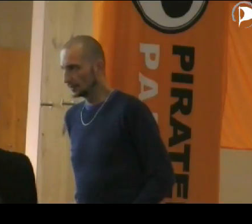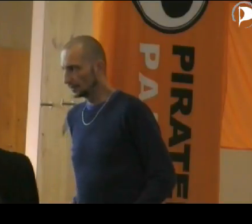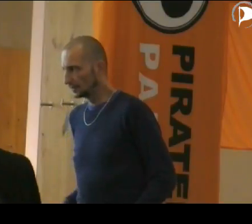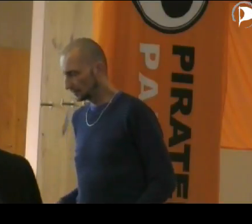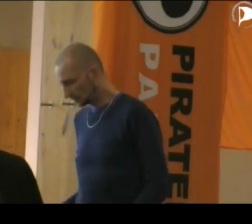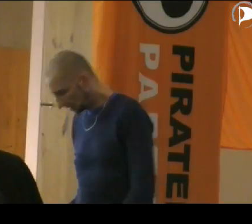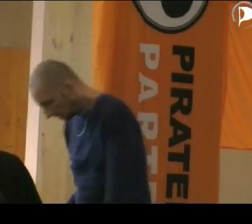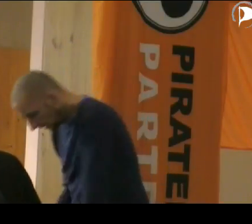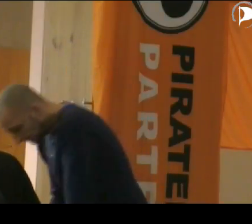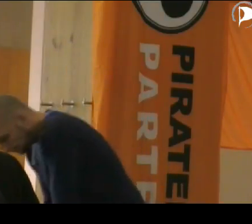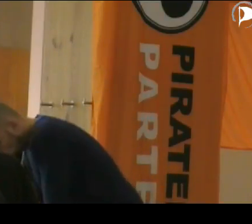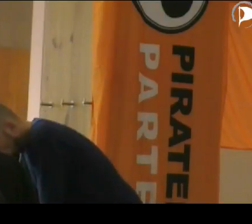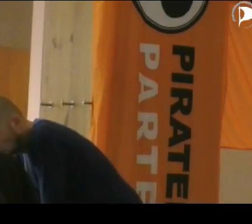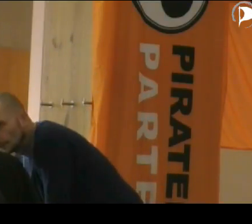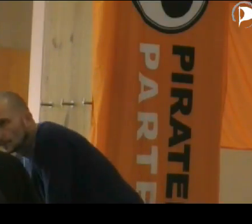was